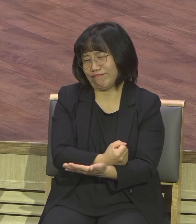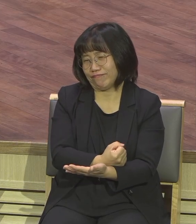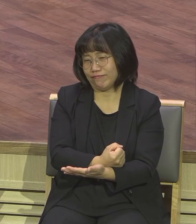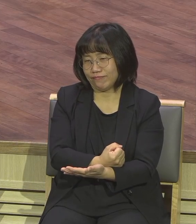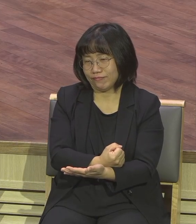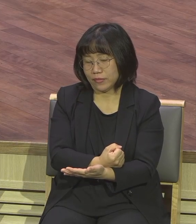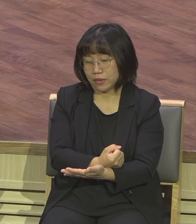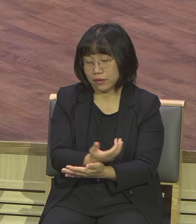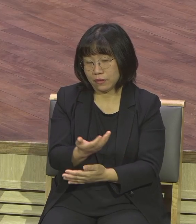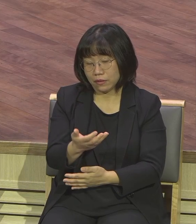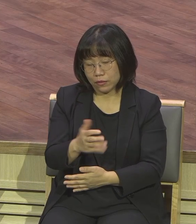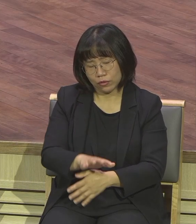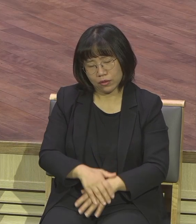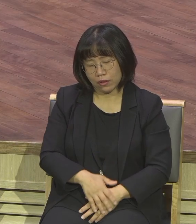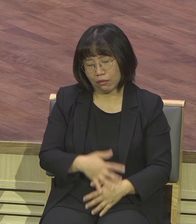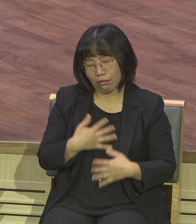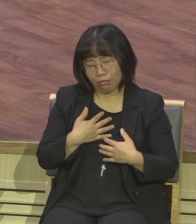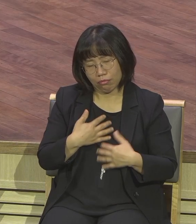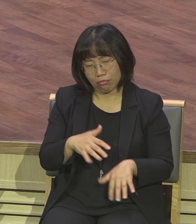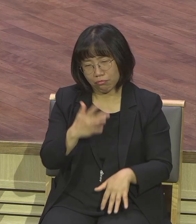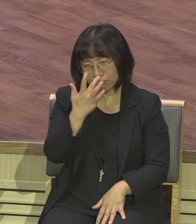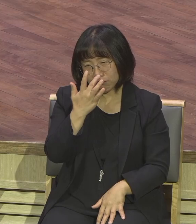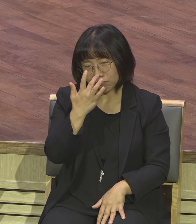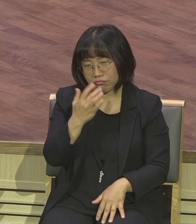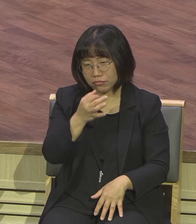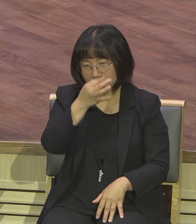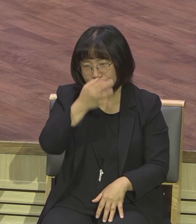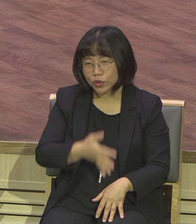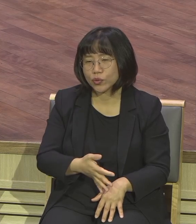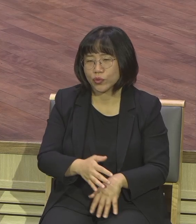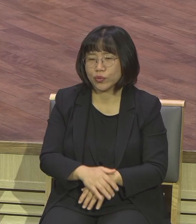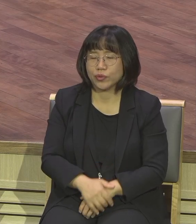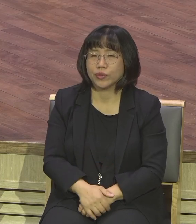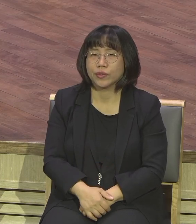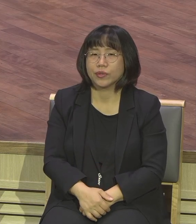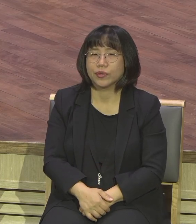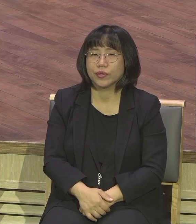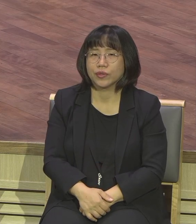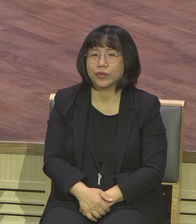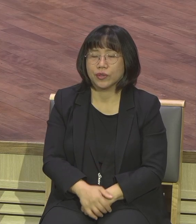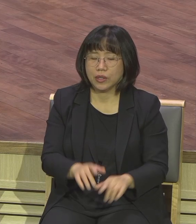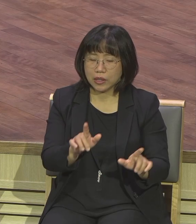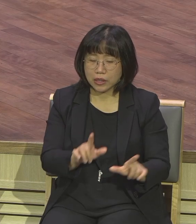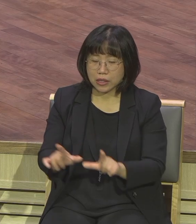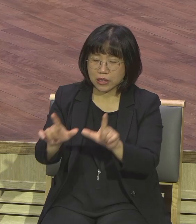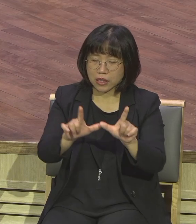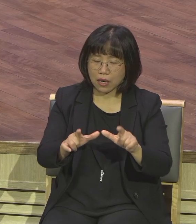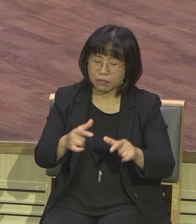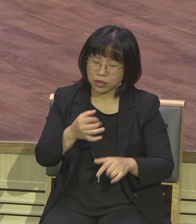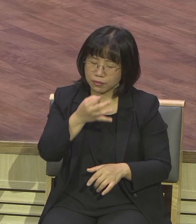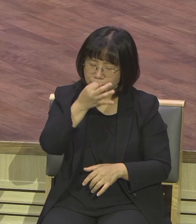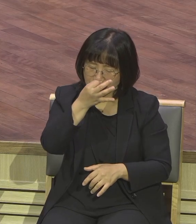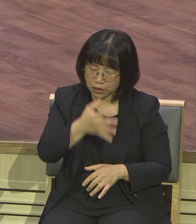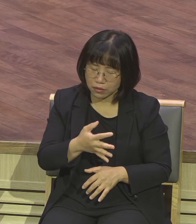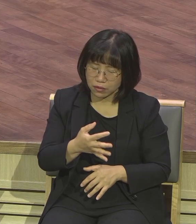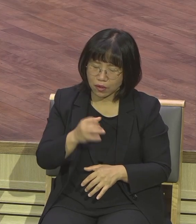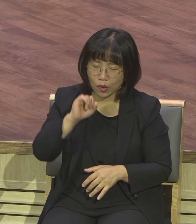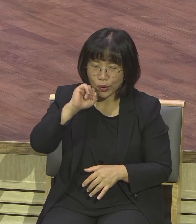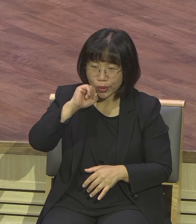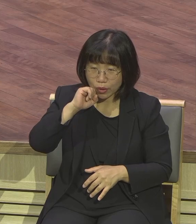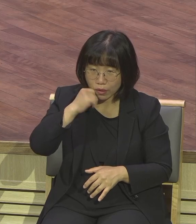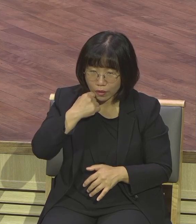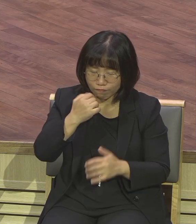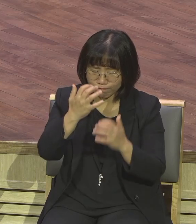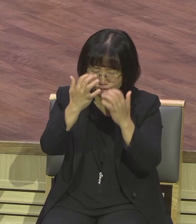돼. 맨날 어렵고 힘들고 사는 게 너무 피곤하고 고달프고.